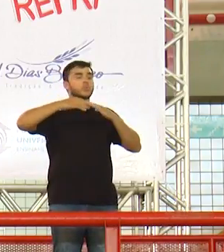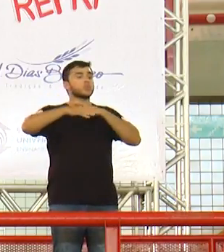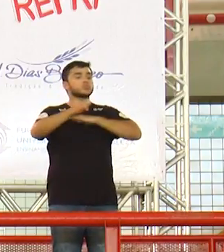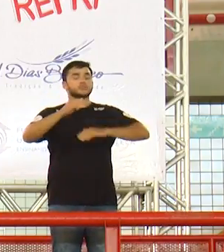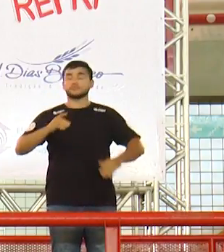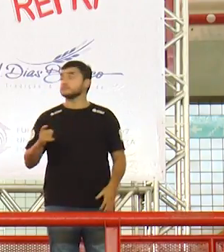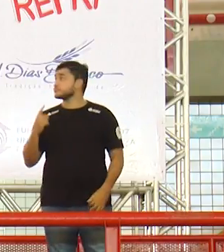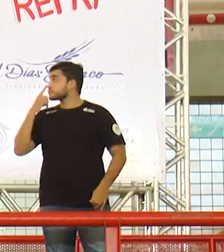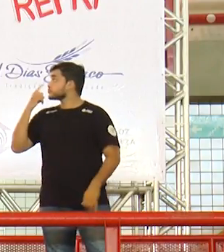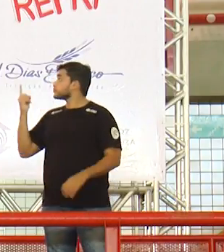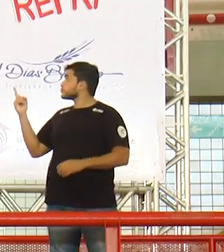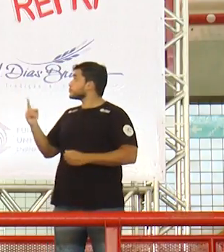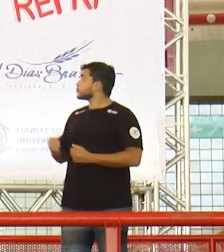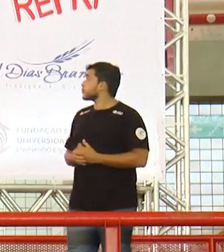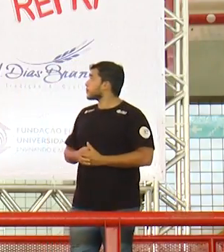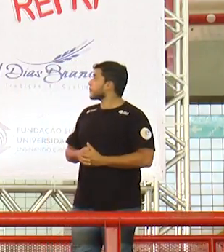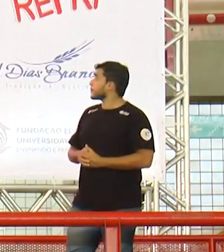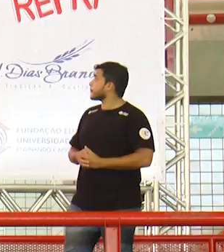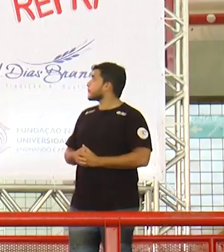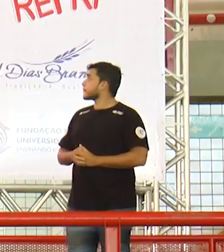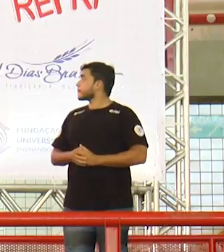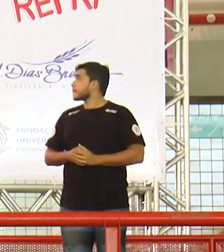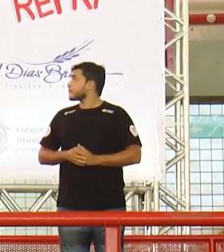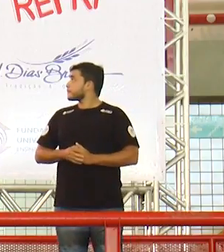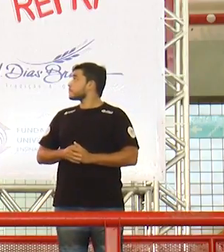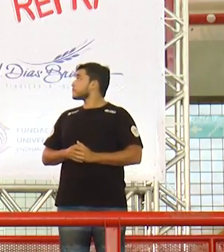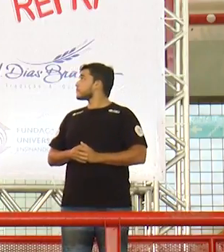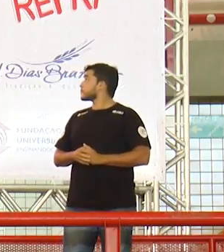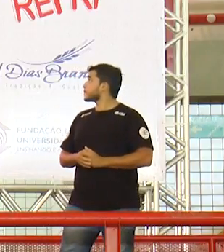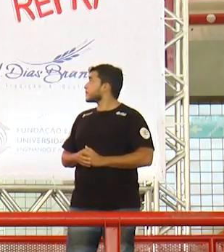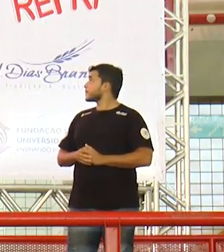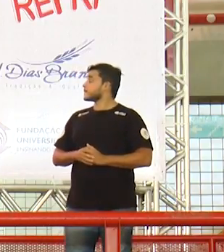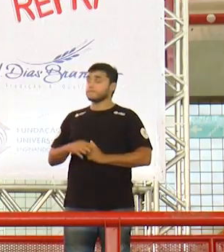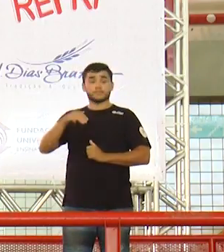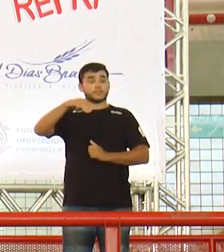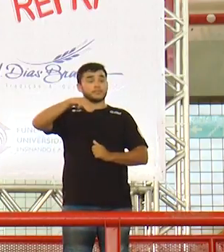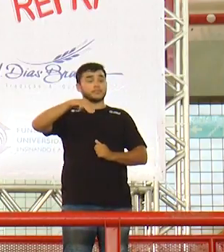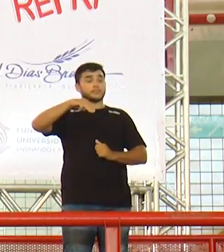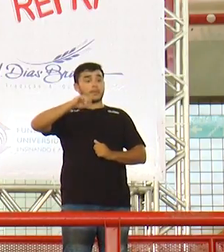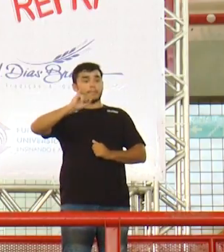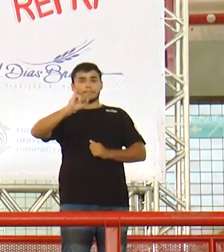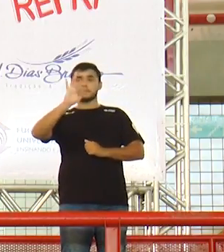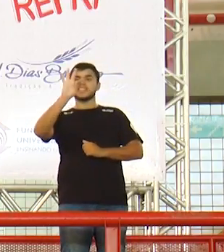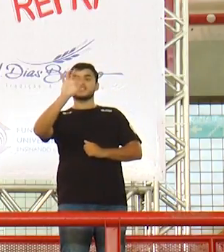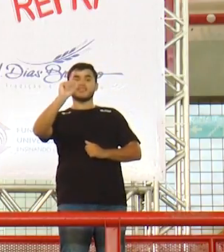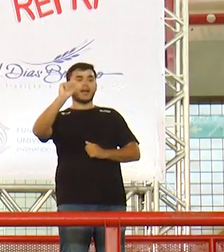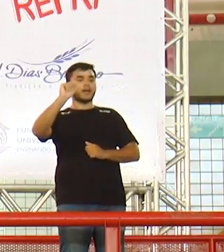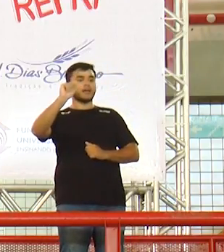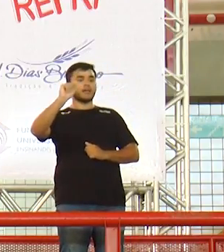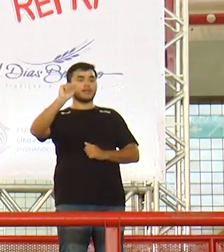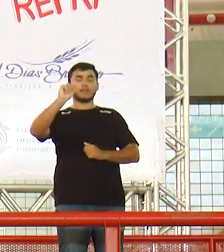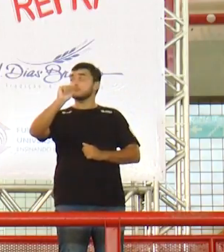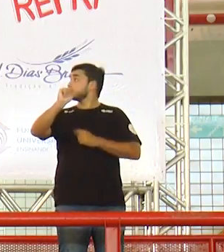exemplo aqui, ó. Como mitar no Cartola. Mitar.